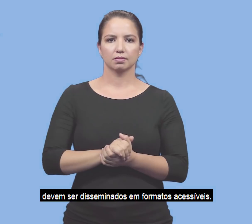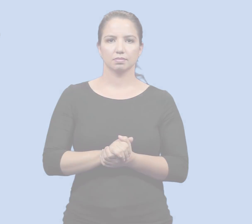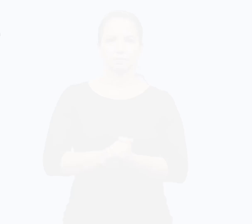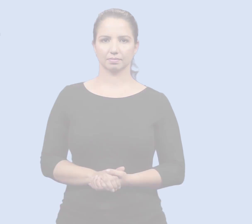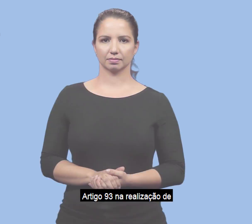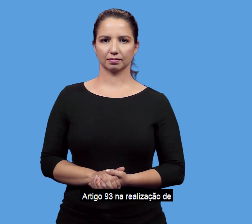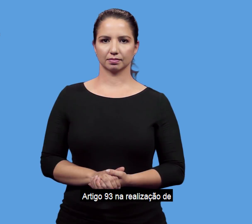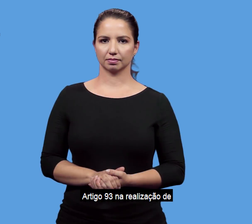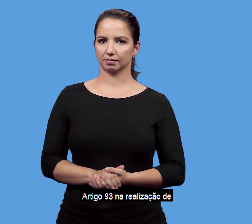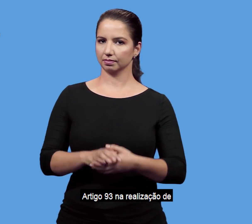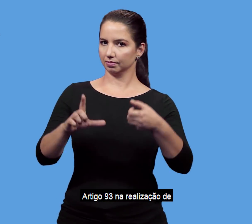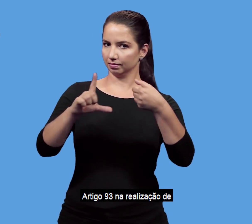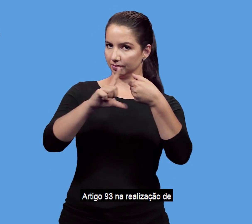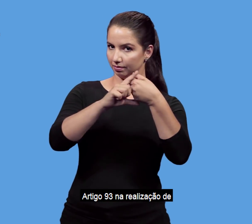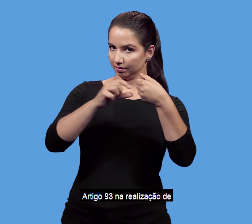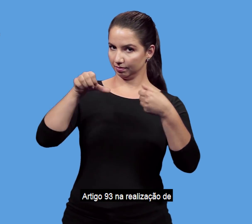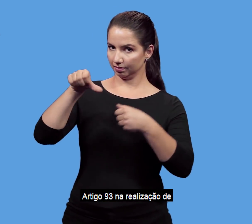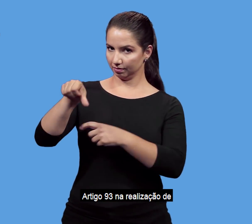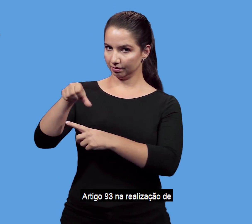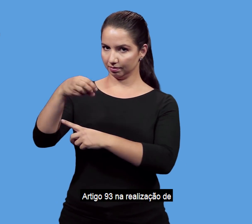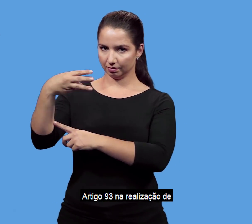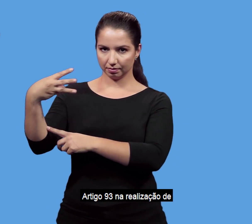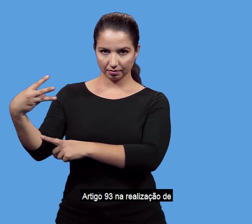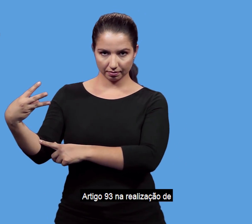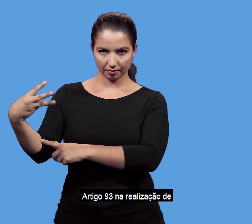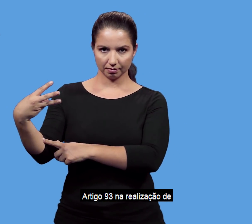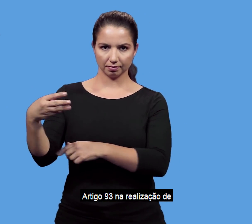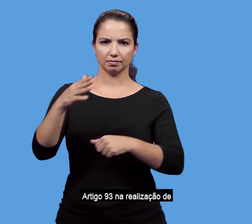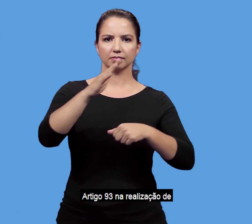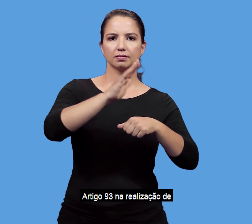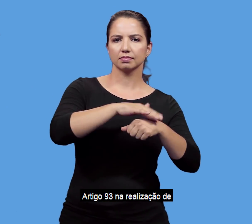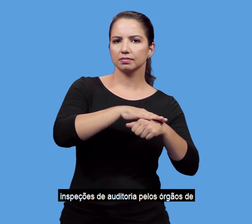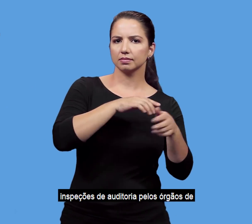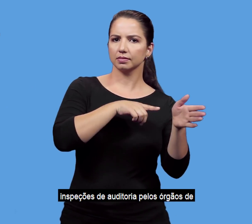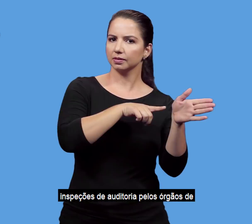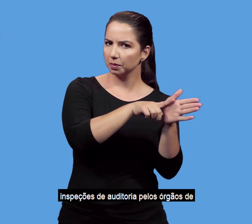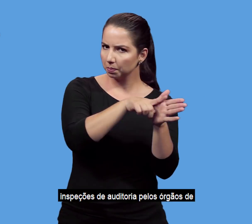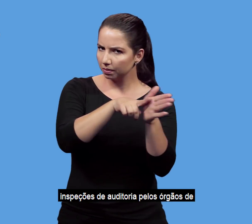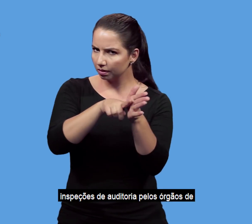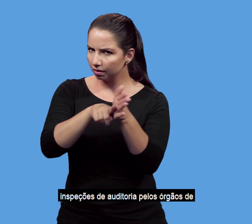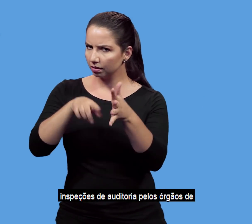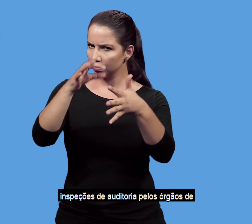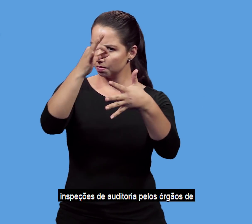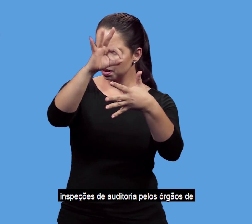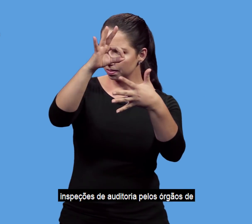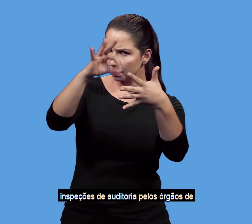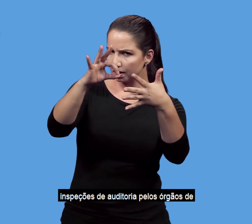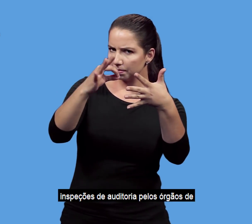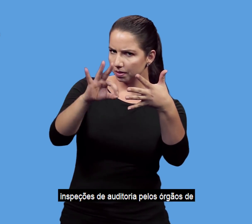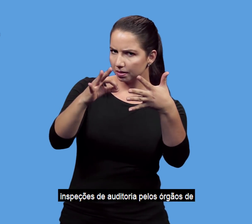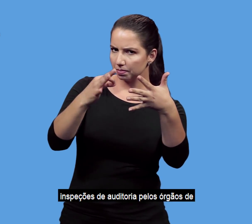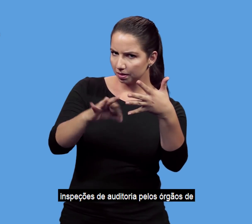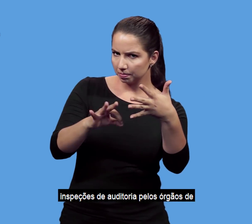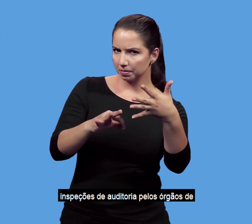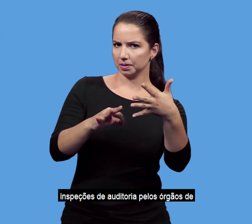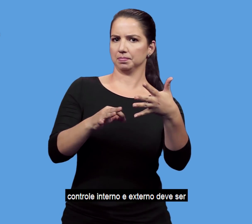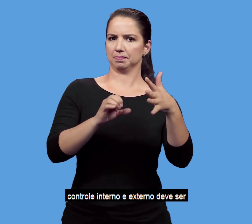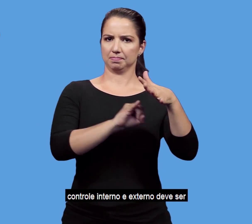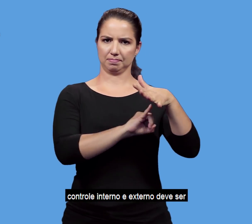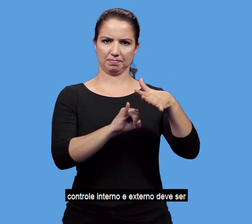artigo 93 na realização de inspeções de auditoria pelos órgãos de controle interno e